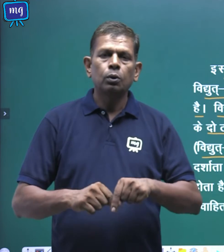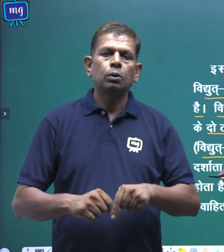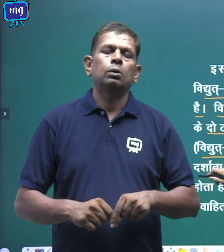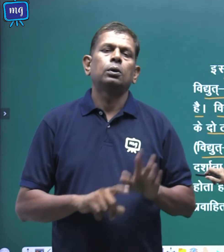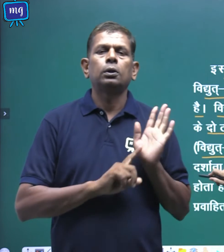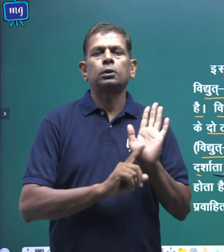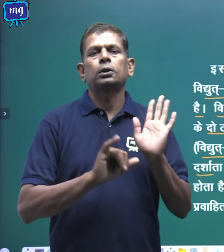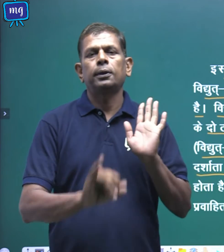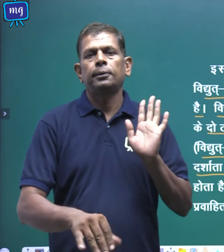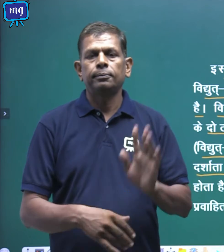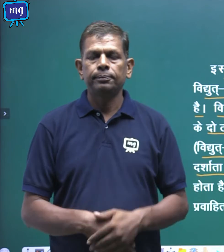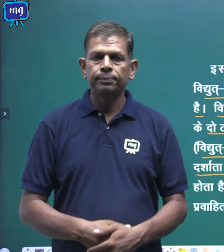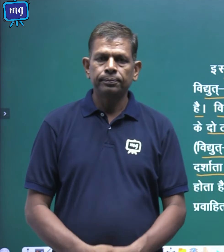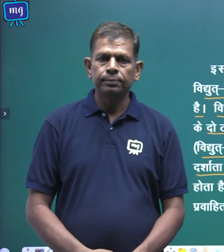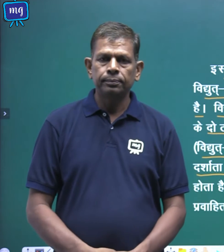दर्शाता है।